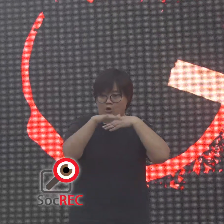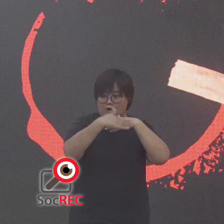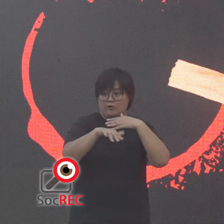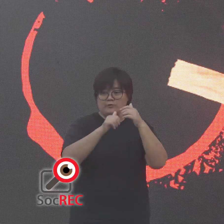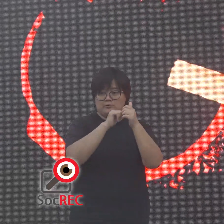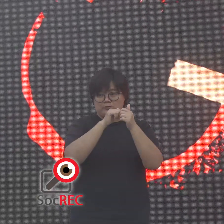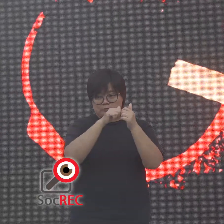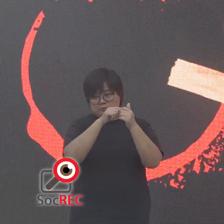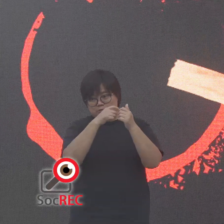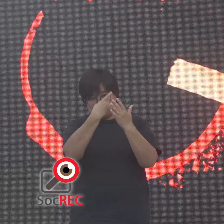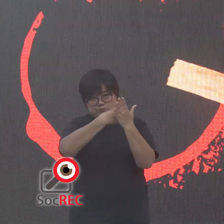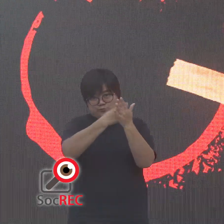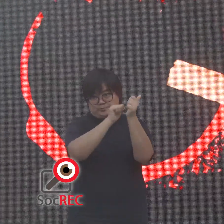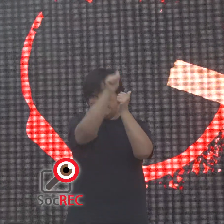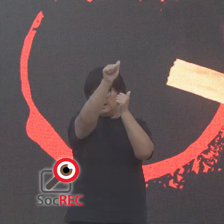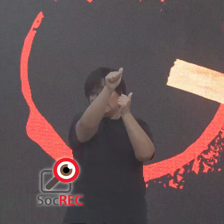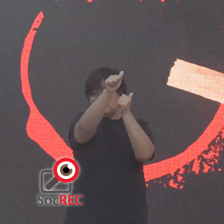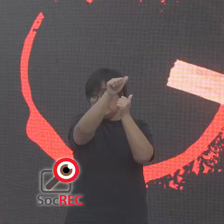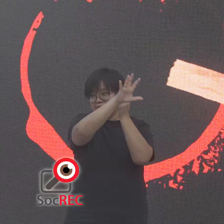不足夠，